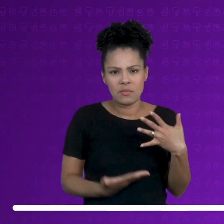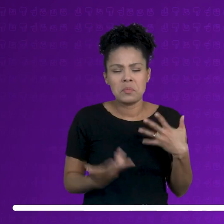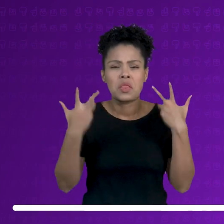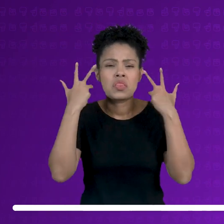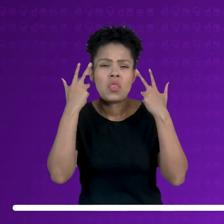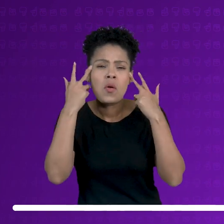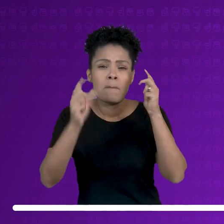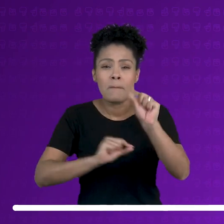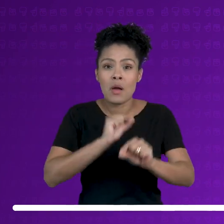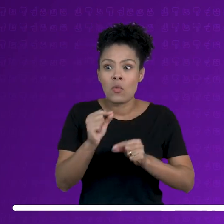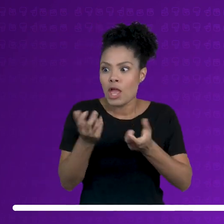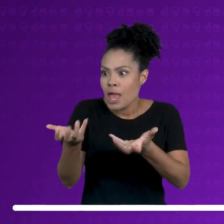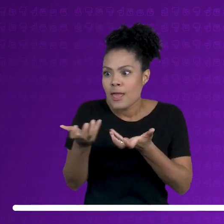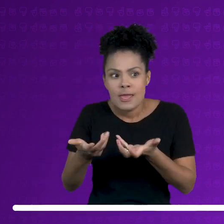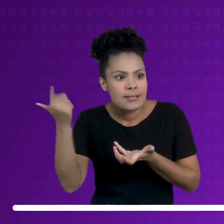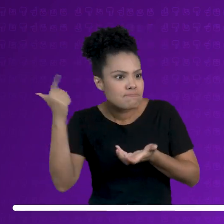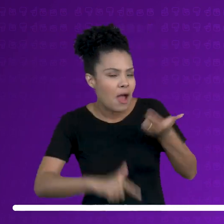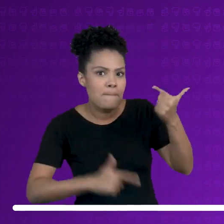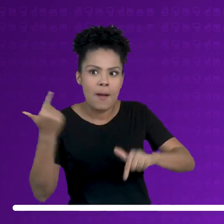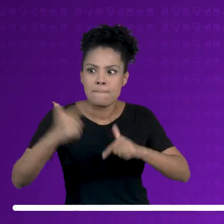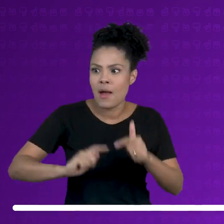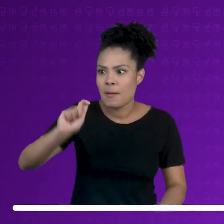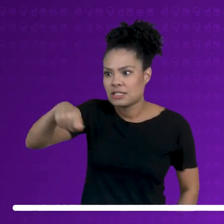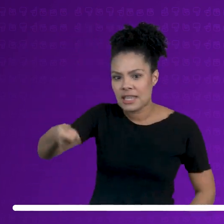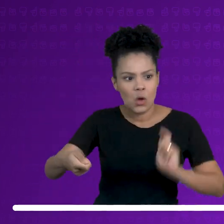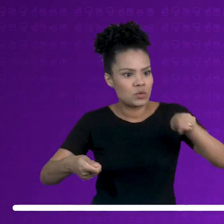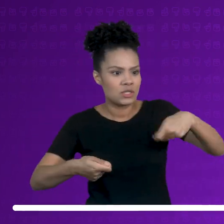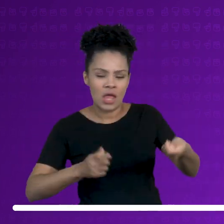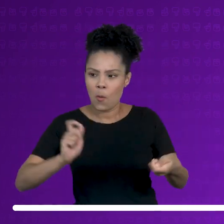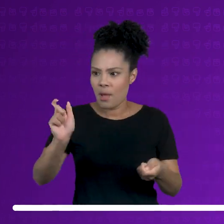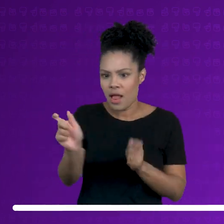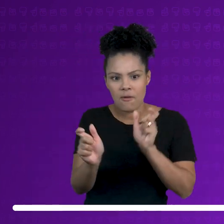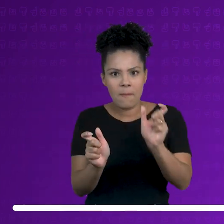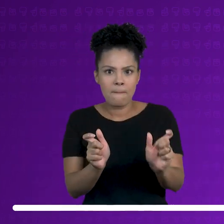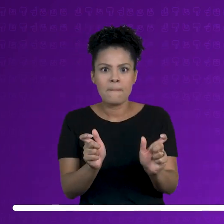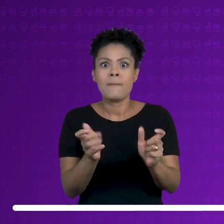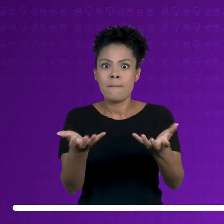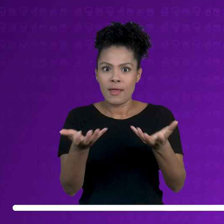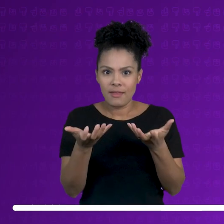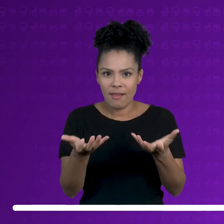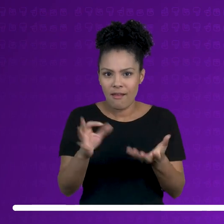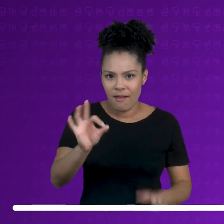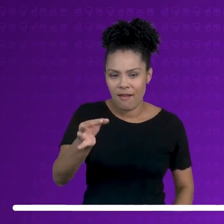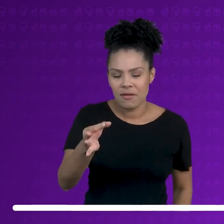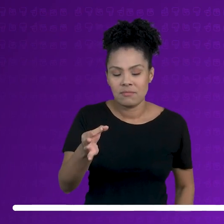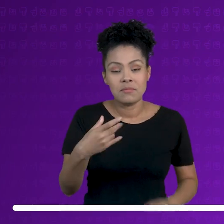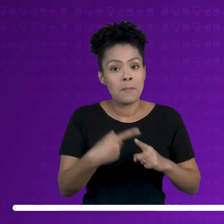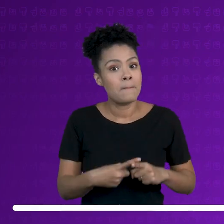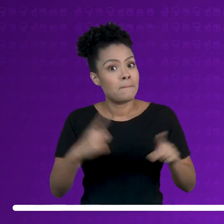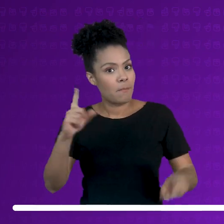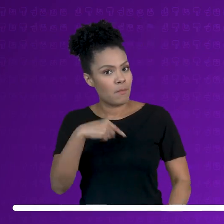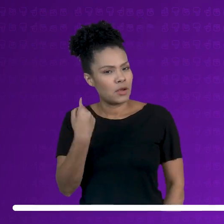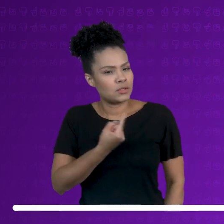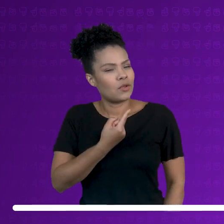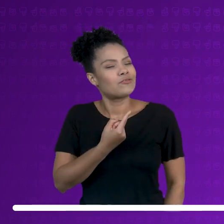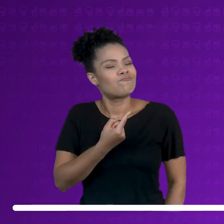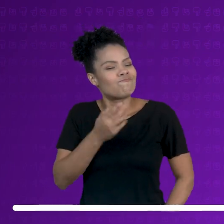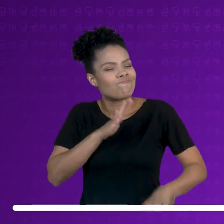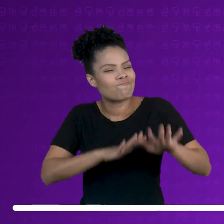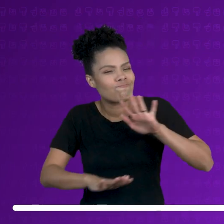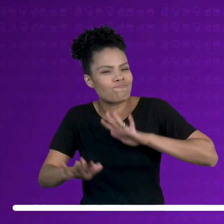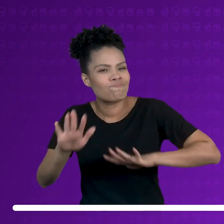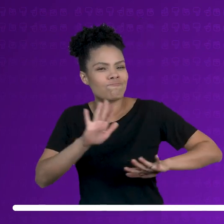natural que a gente queira saber o máximo de palavras e expressões as quais forem possíveis. Mas temos que ter um grande